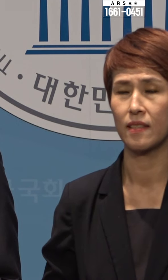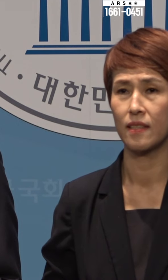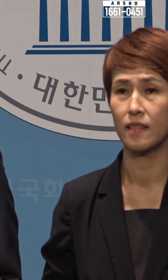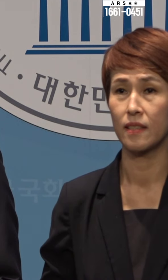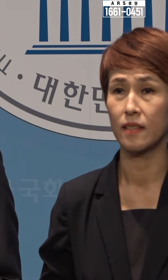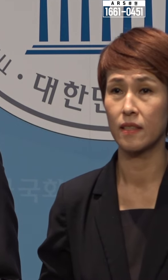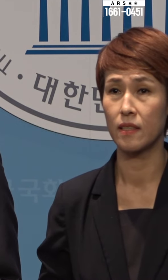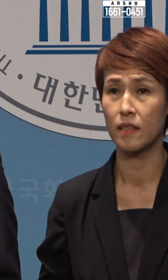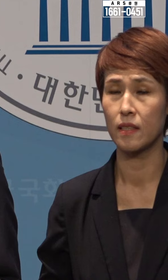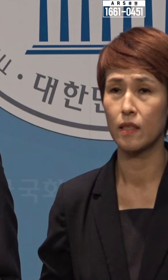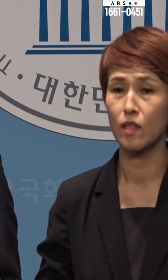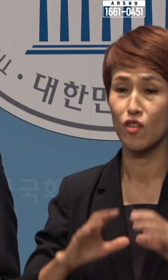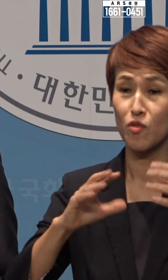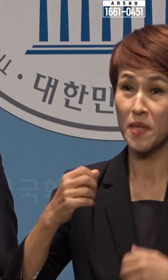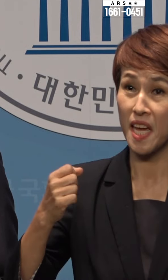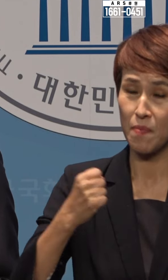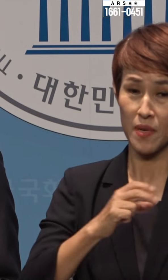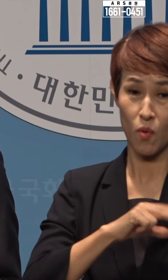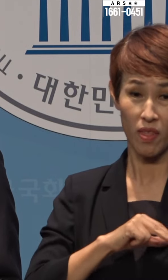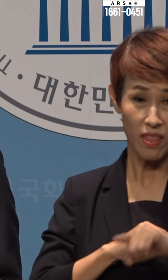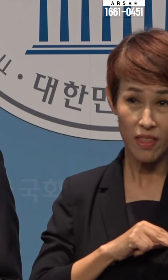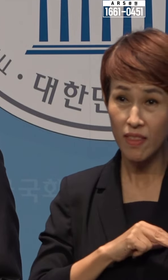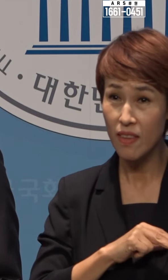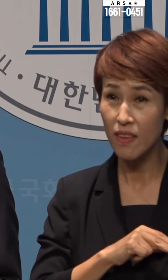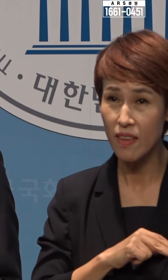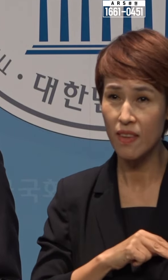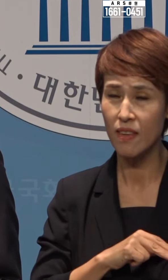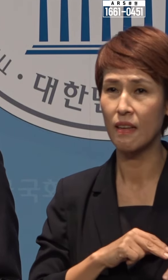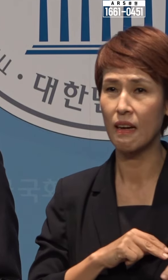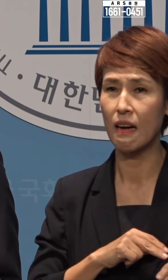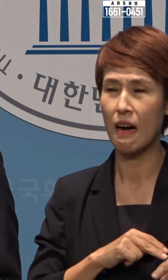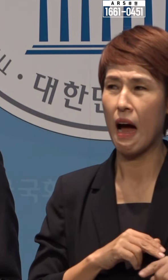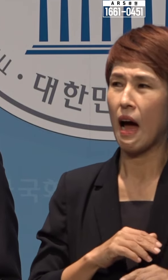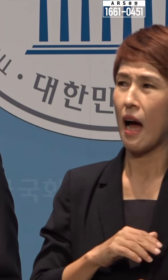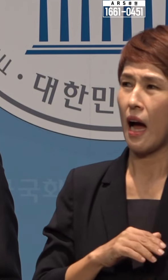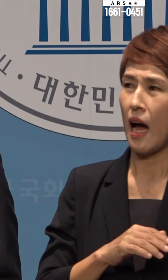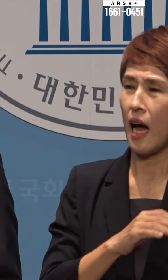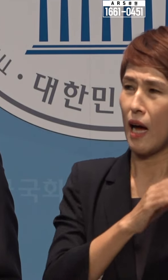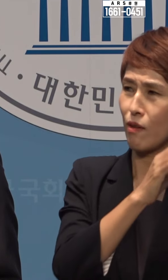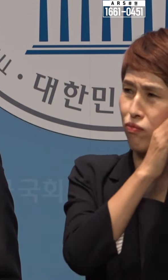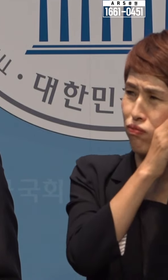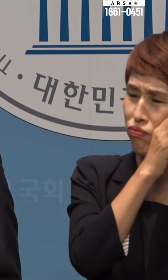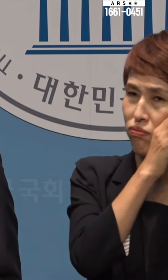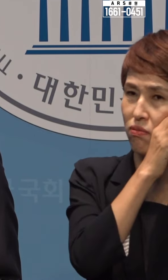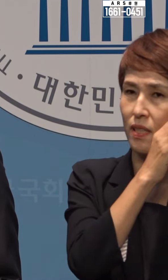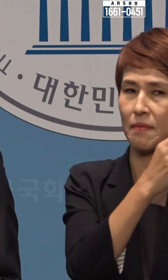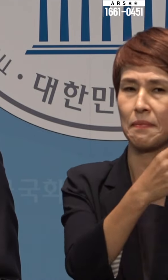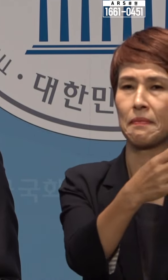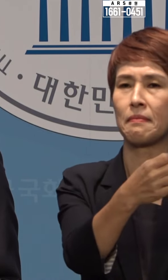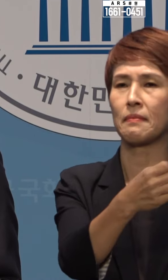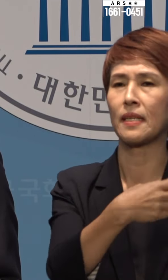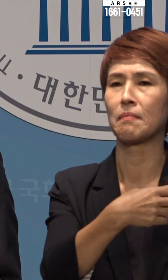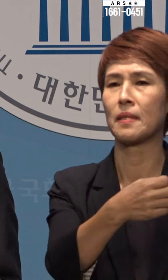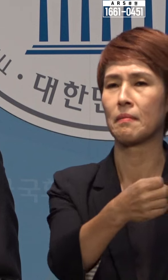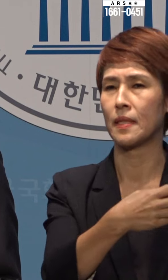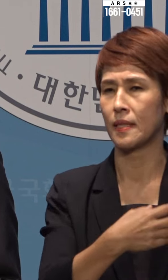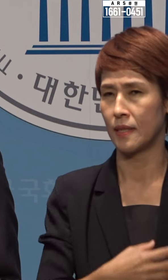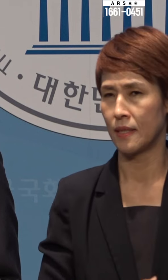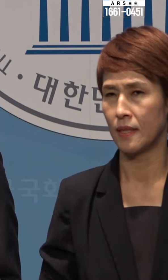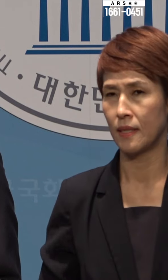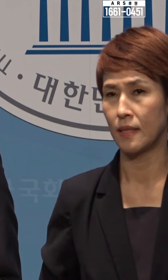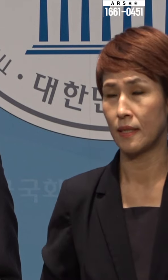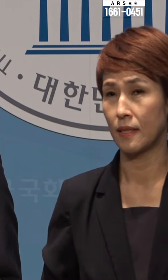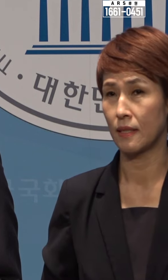따르면 국민의 의원들조차 밖에 나가 얘기하기 창피해 죽겠다고 말할 정도로